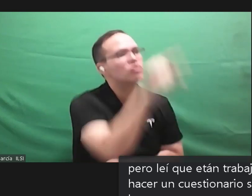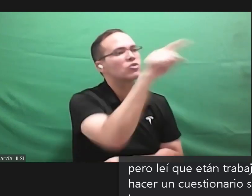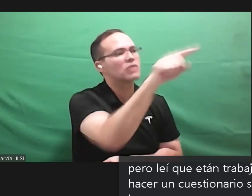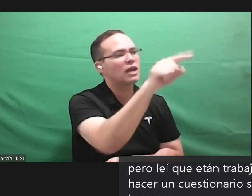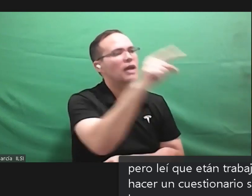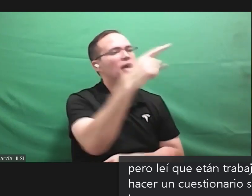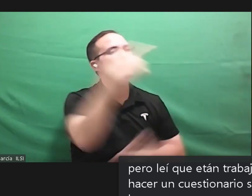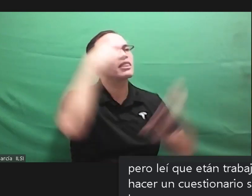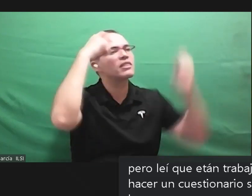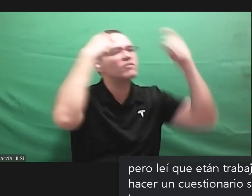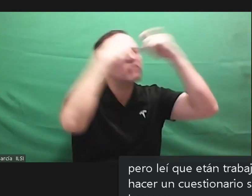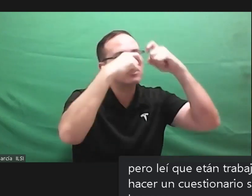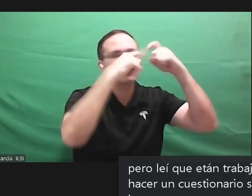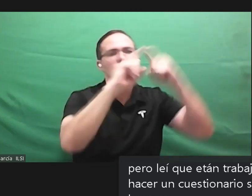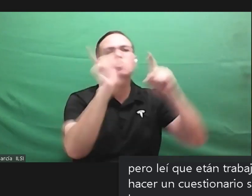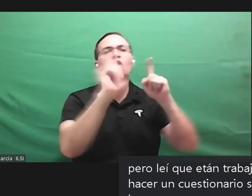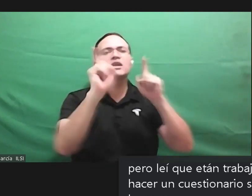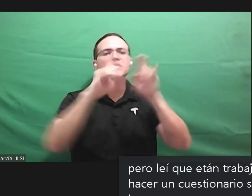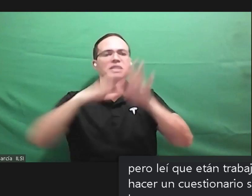Sí, bueno,